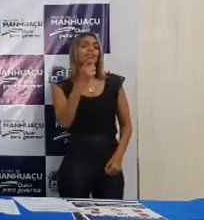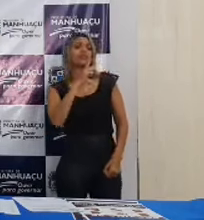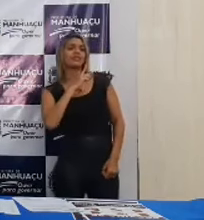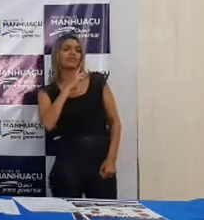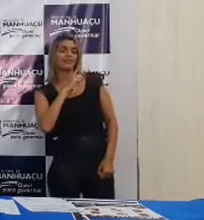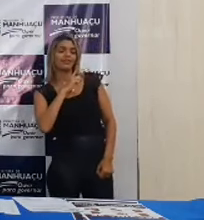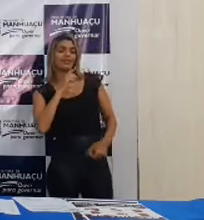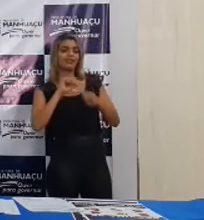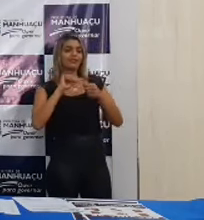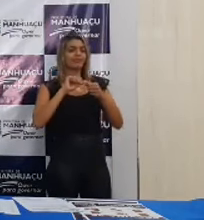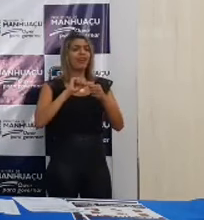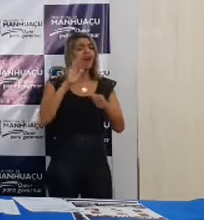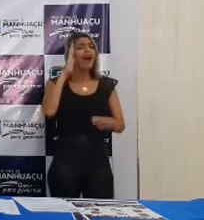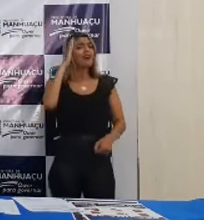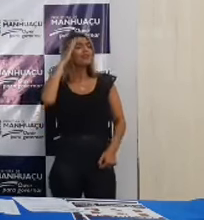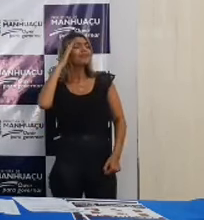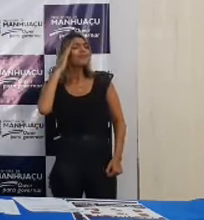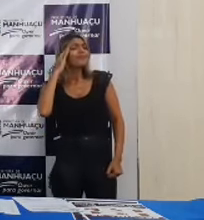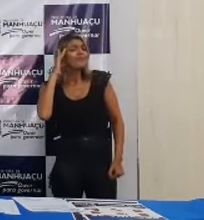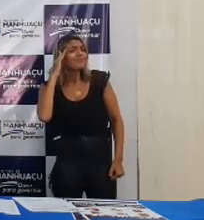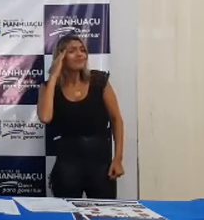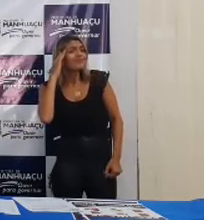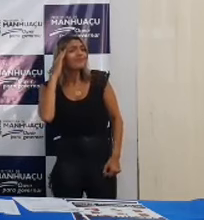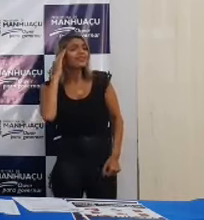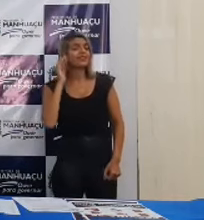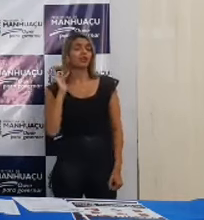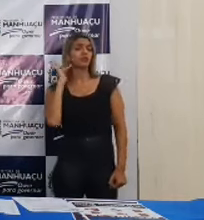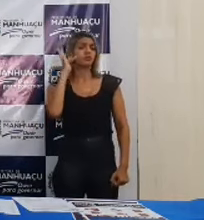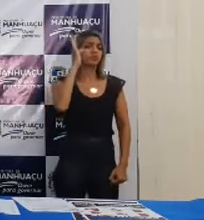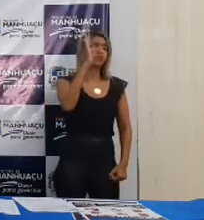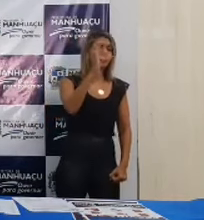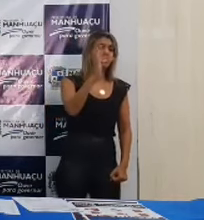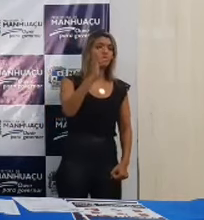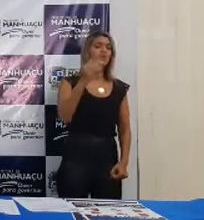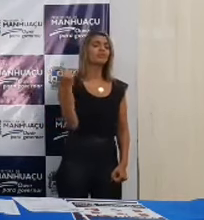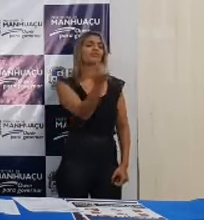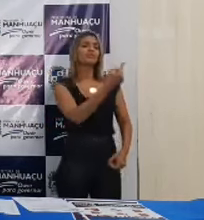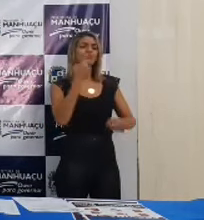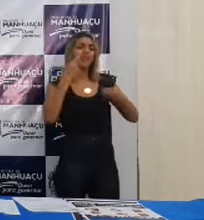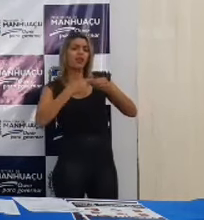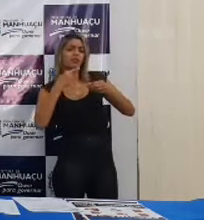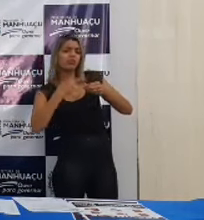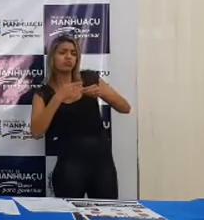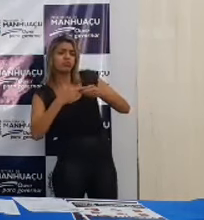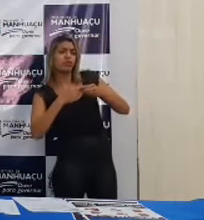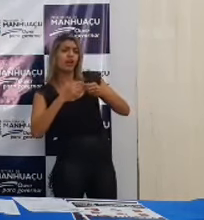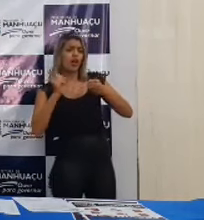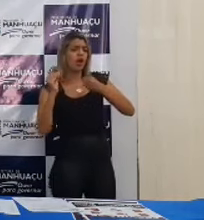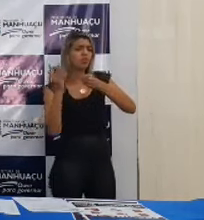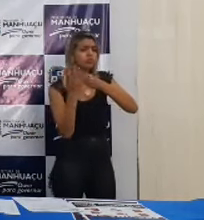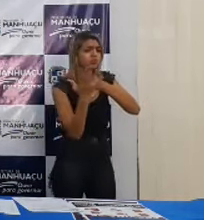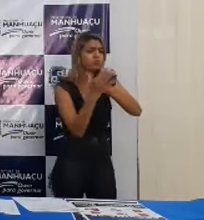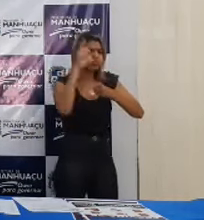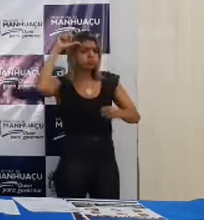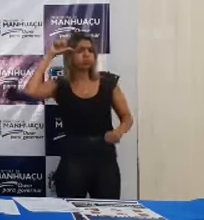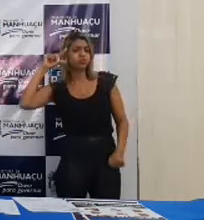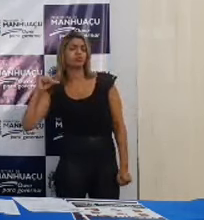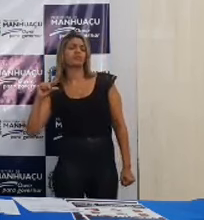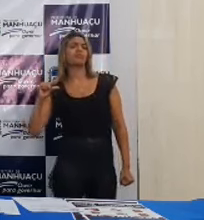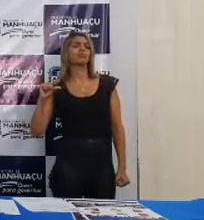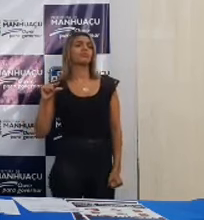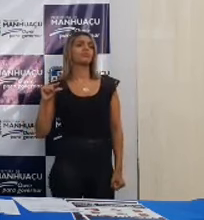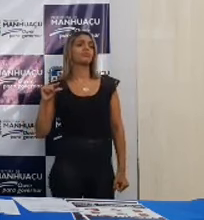tentar melhorar. O futuro está nas nossas mãos para melhorar. O nosso convívio mundial vai mudar a partir de hoje.